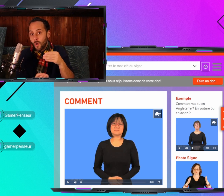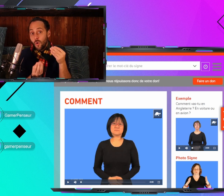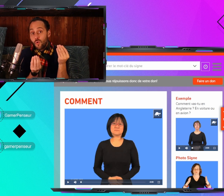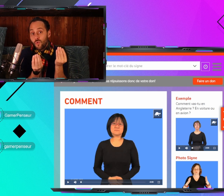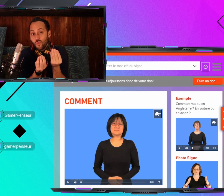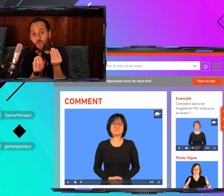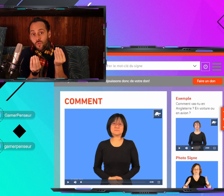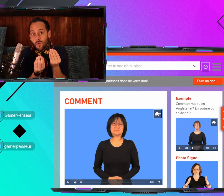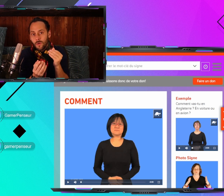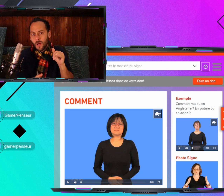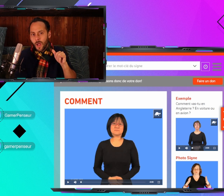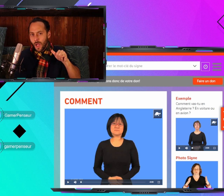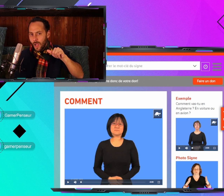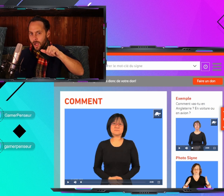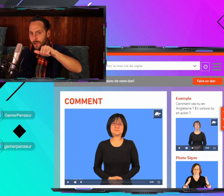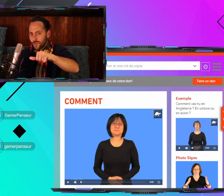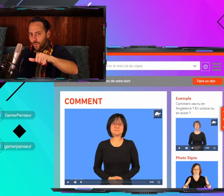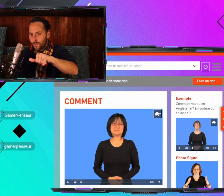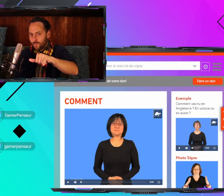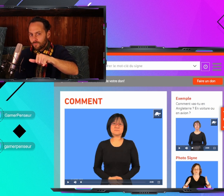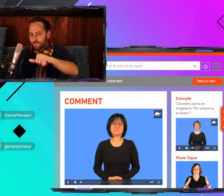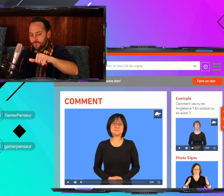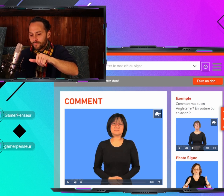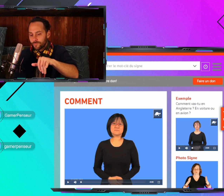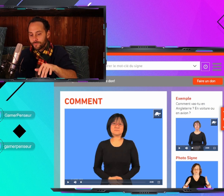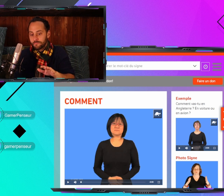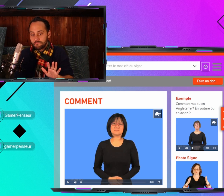Voiture ou avion?